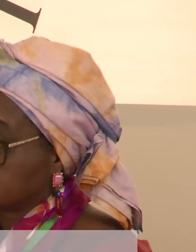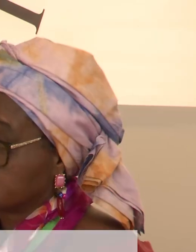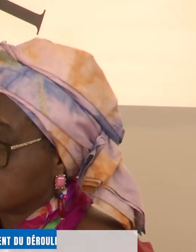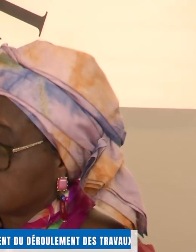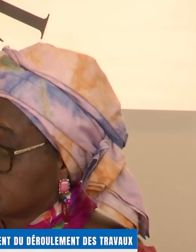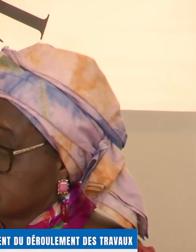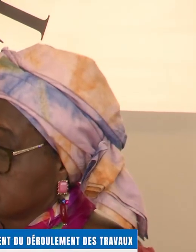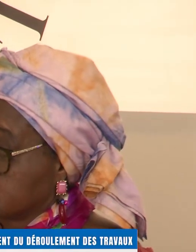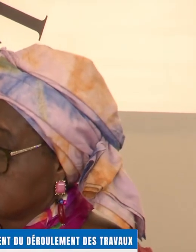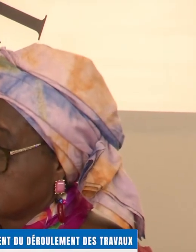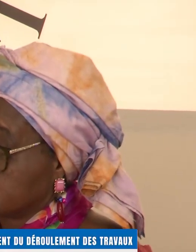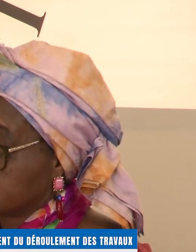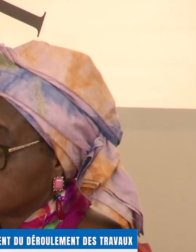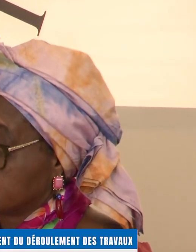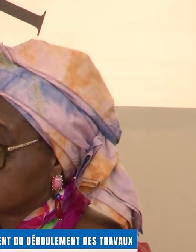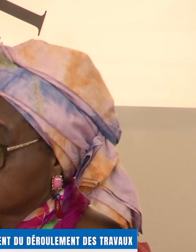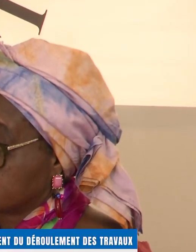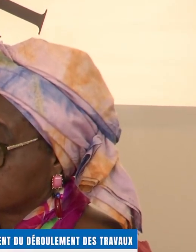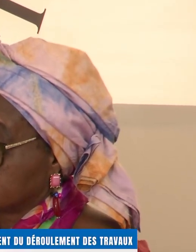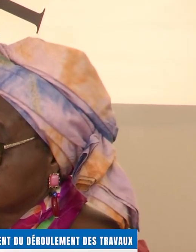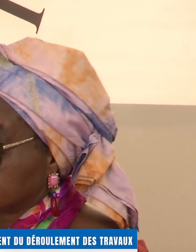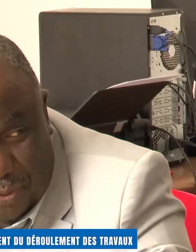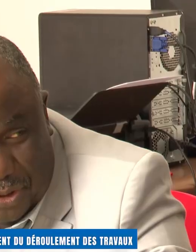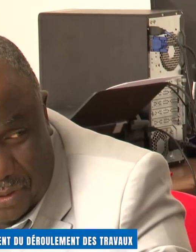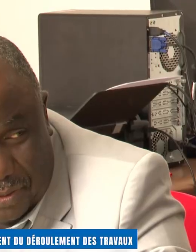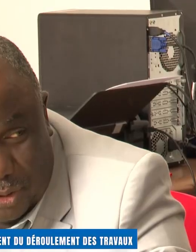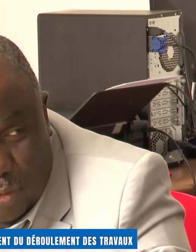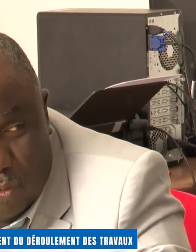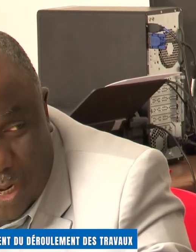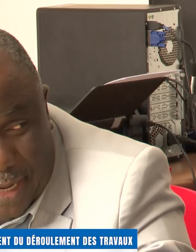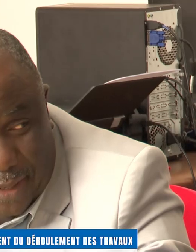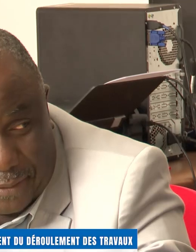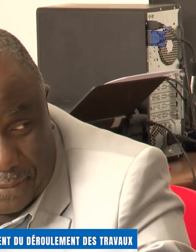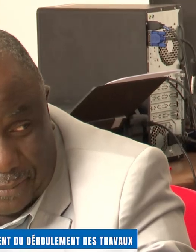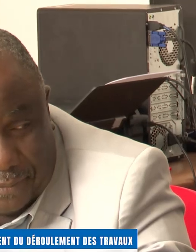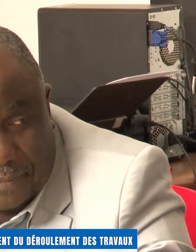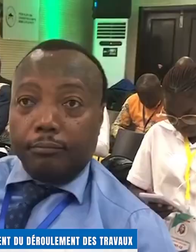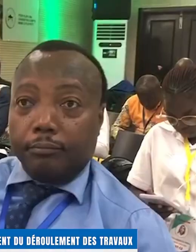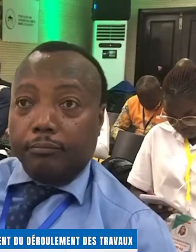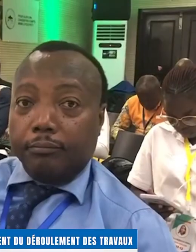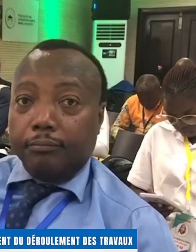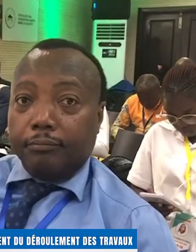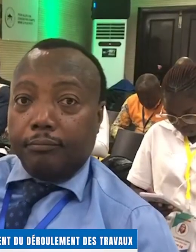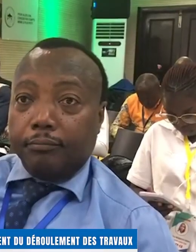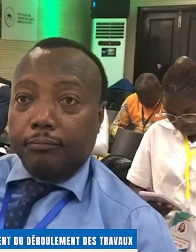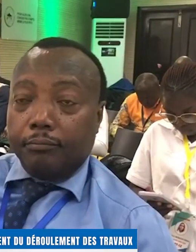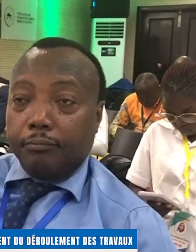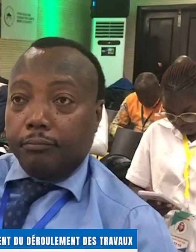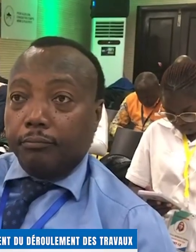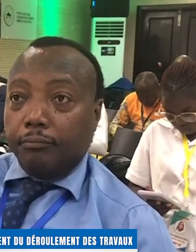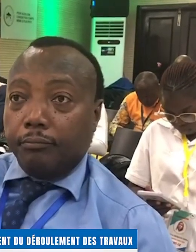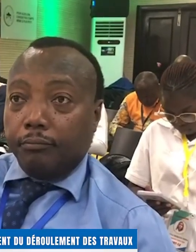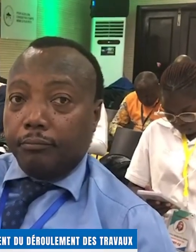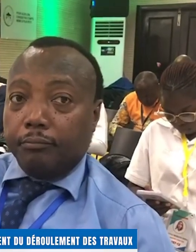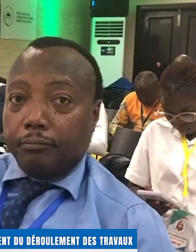Les travaux du dialogue national inclusif se poursuivent sur le site d'Angondjé où